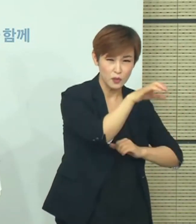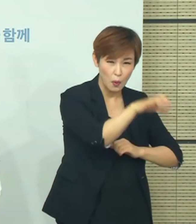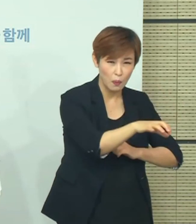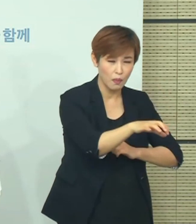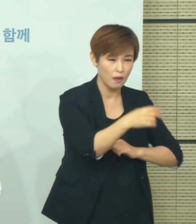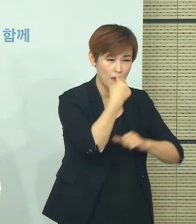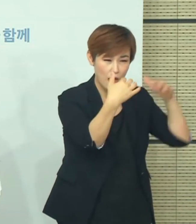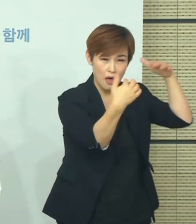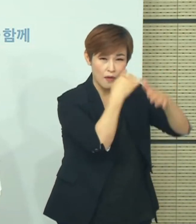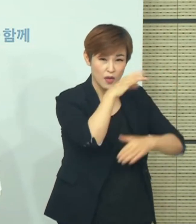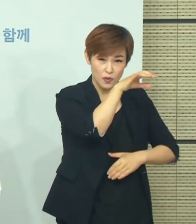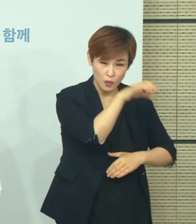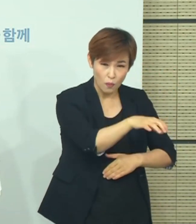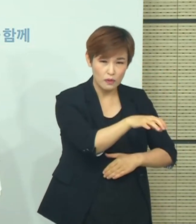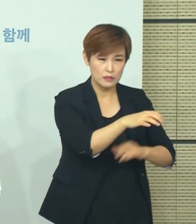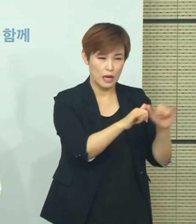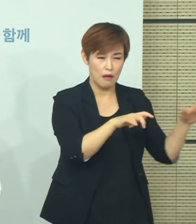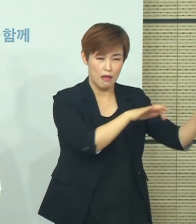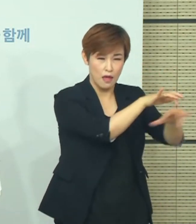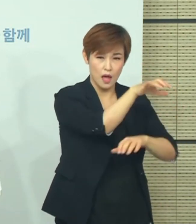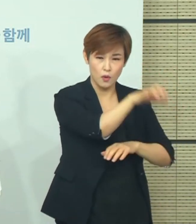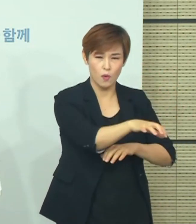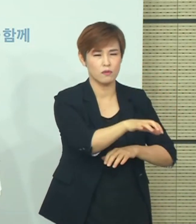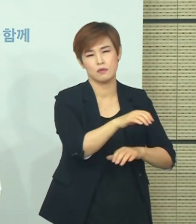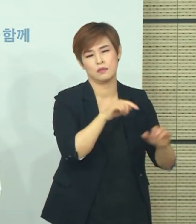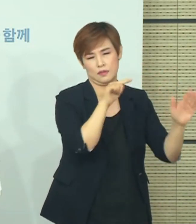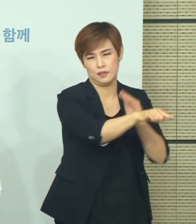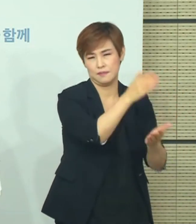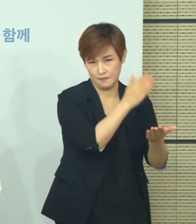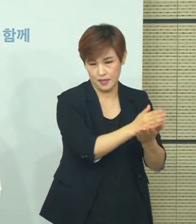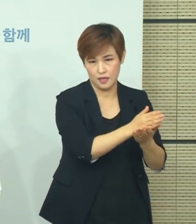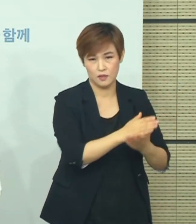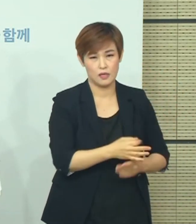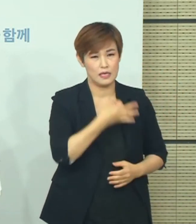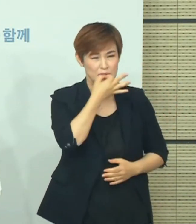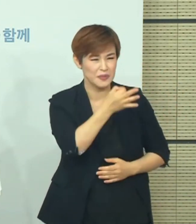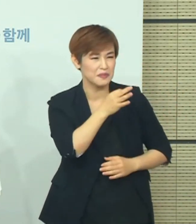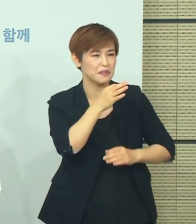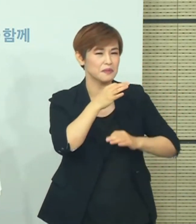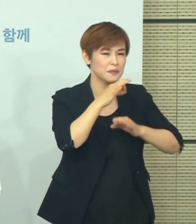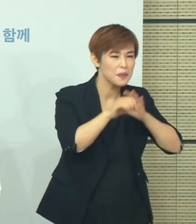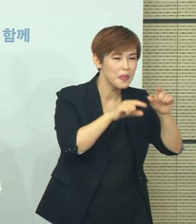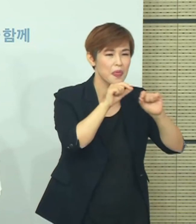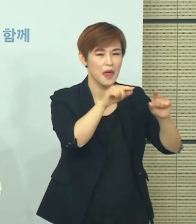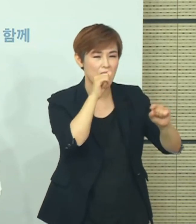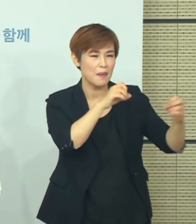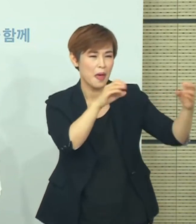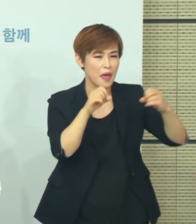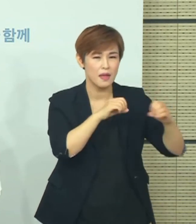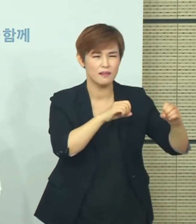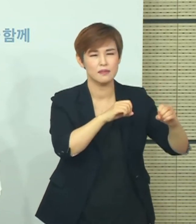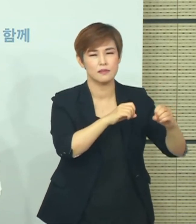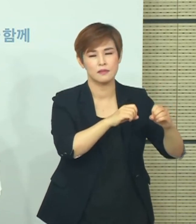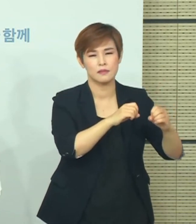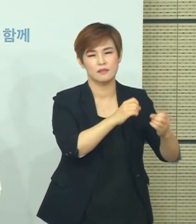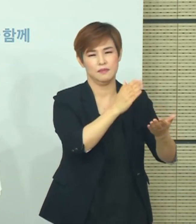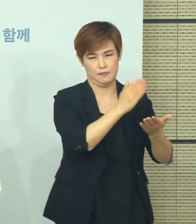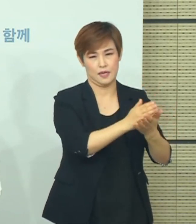장소나 혼잡한 여행지와 시간대는 피하기, 침방울이 튀는 행위나 신체 접촉은